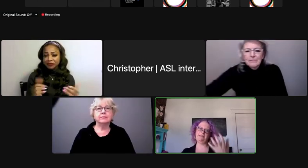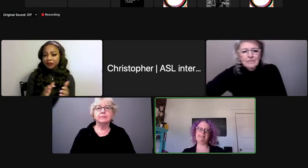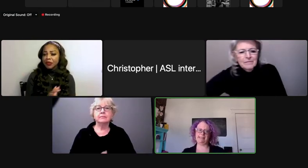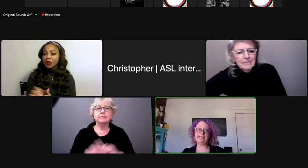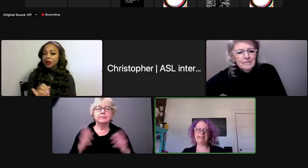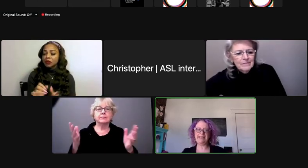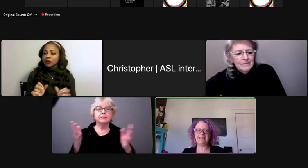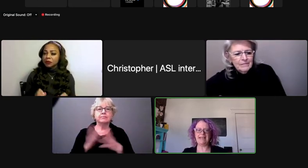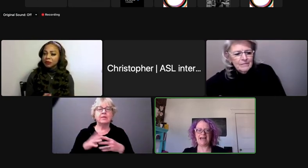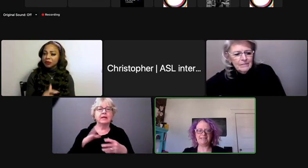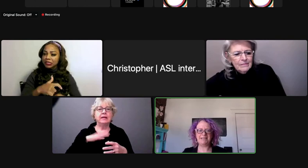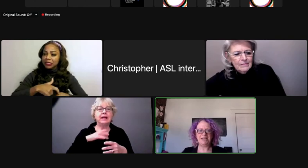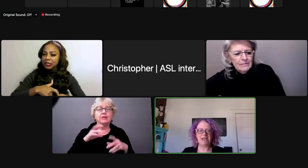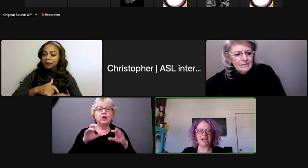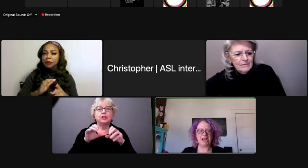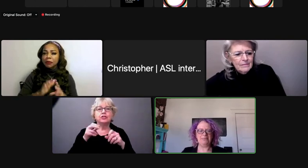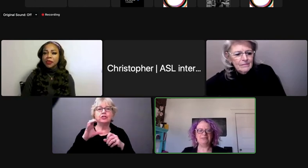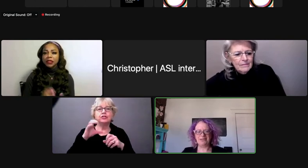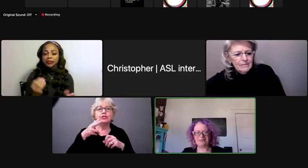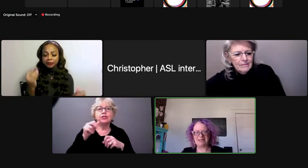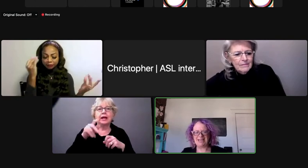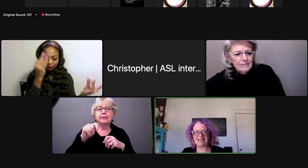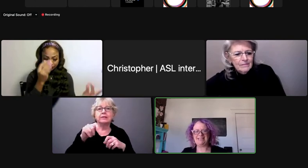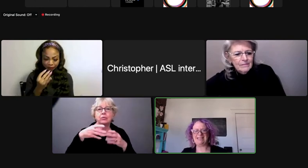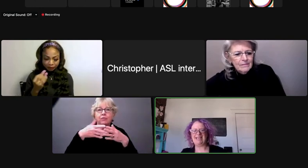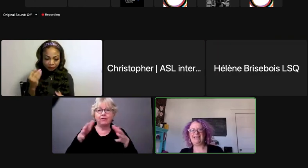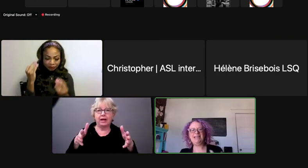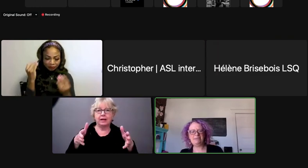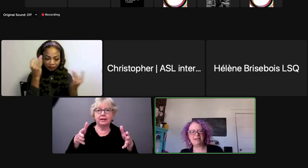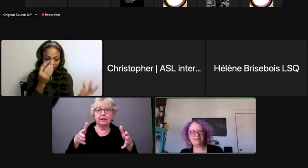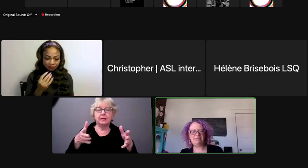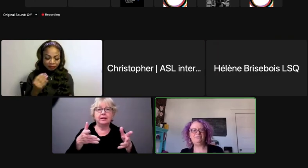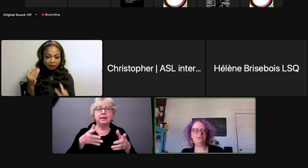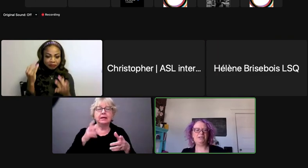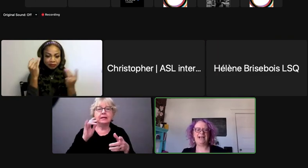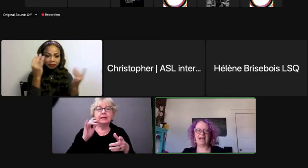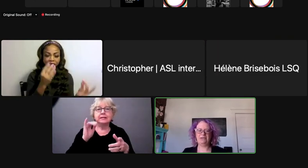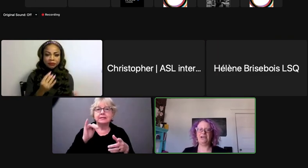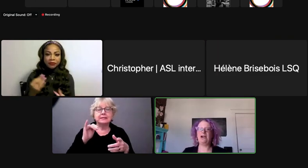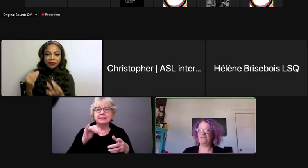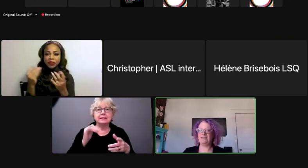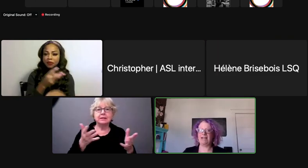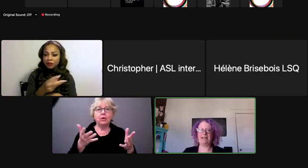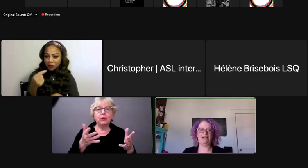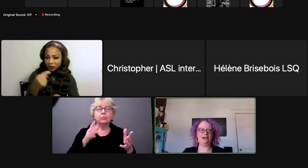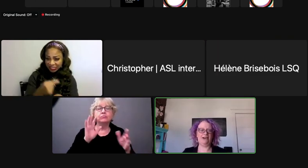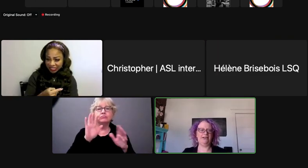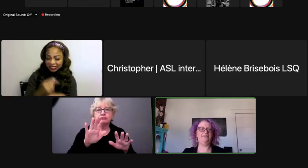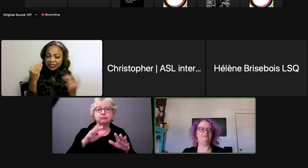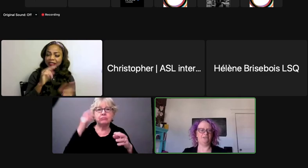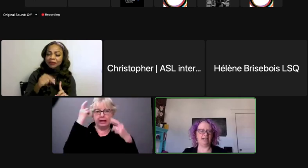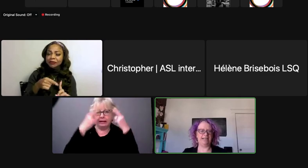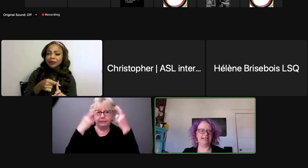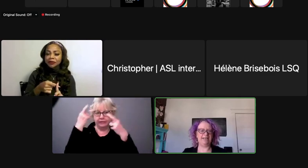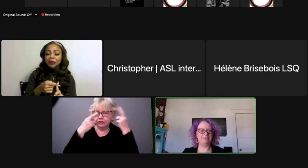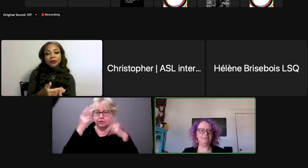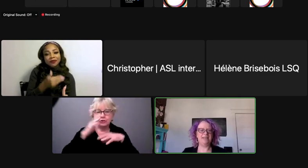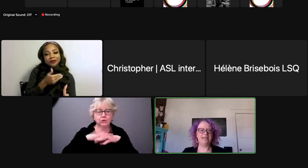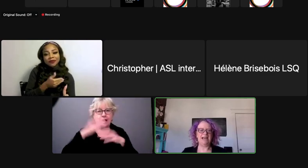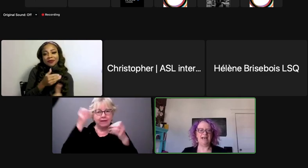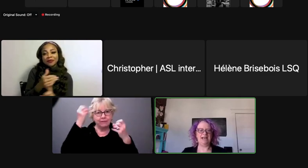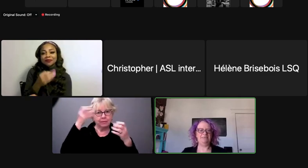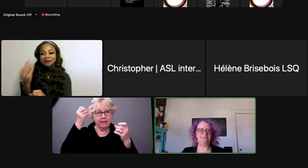ouvert et puis sinon ben on vous invite à réfléchir à ces informations qui